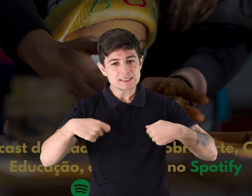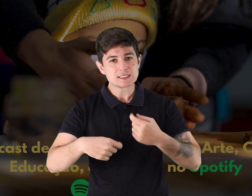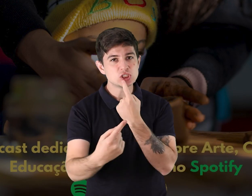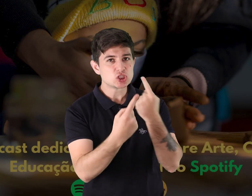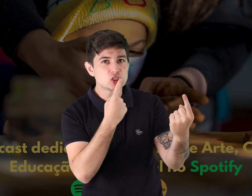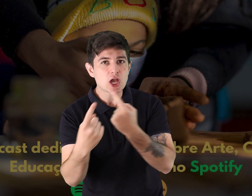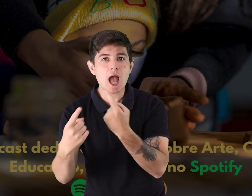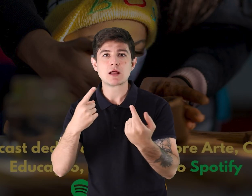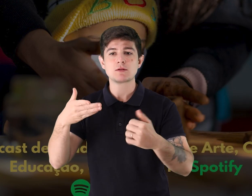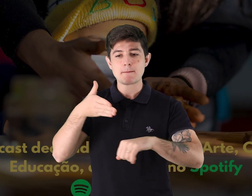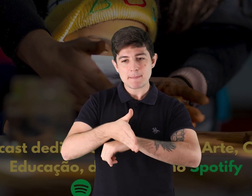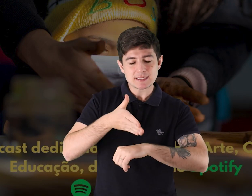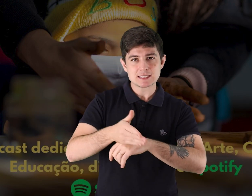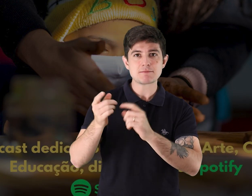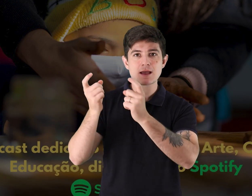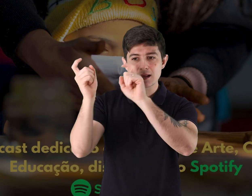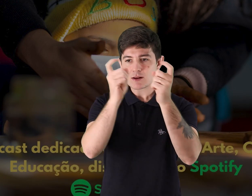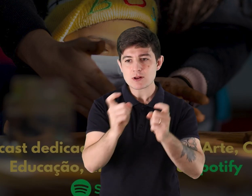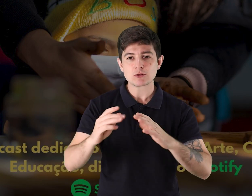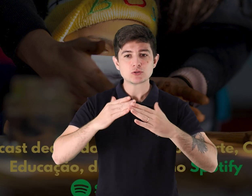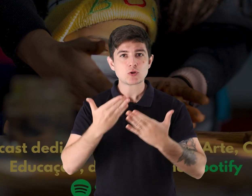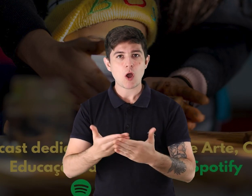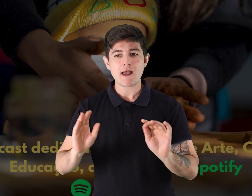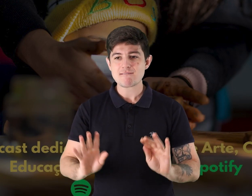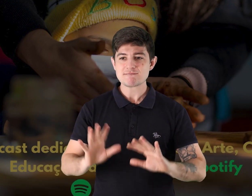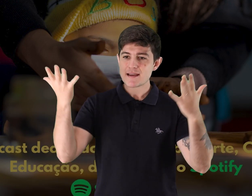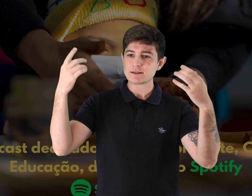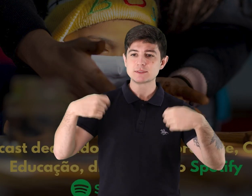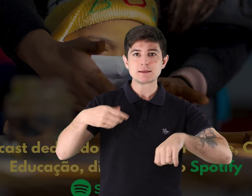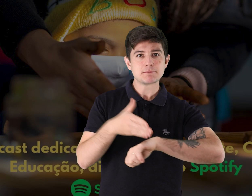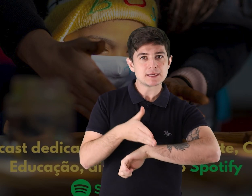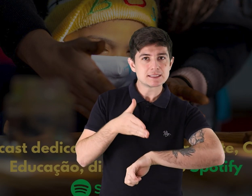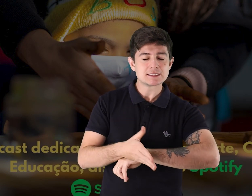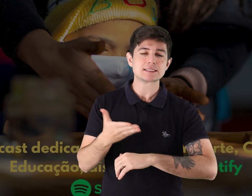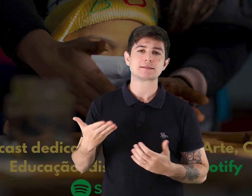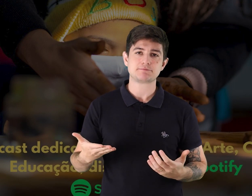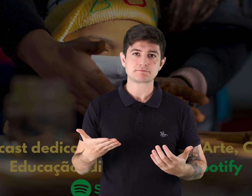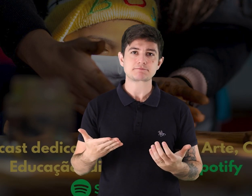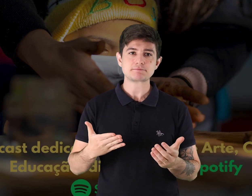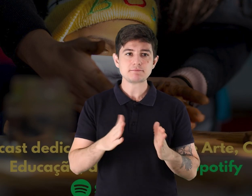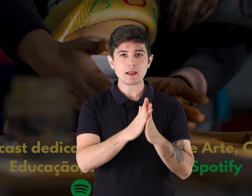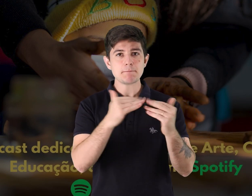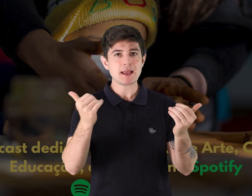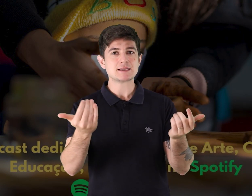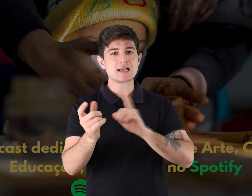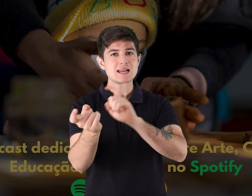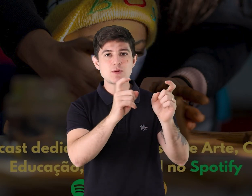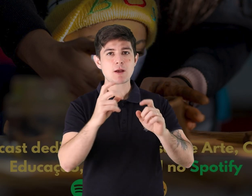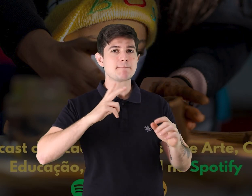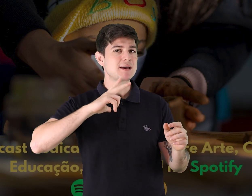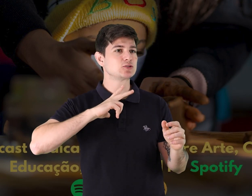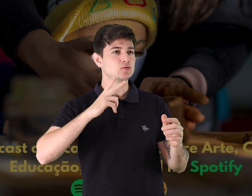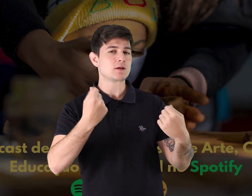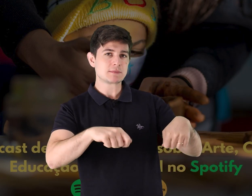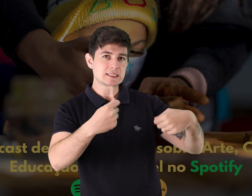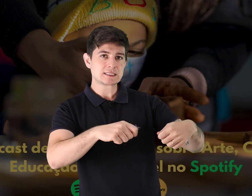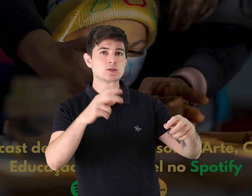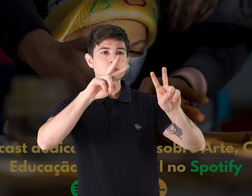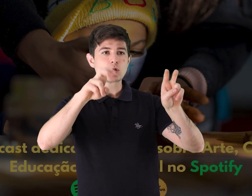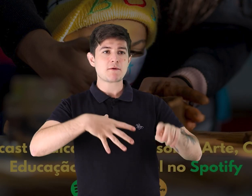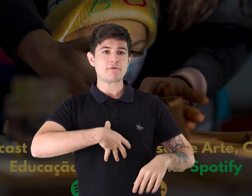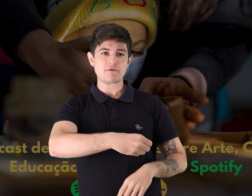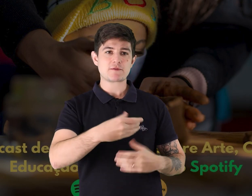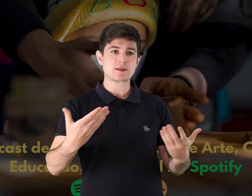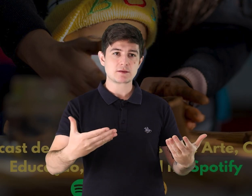escola, mantenham um diálogo, participem das reuniões escolares, dos eventos escolares, peçam